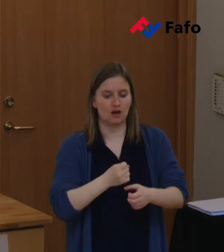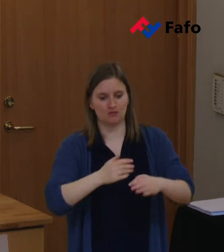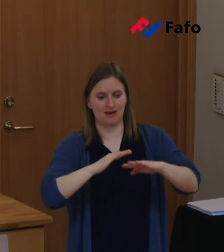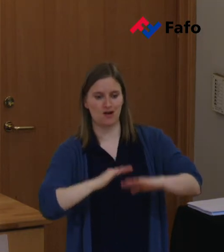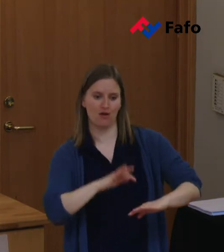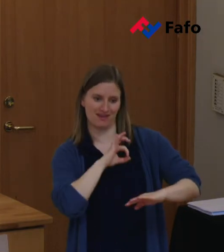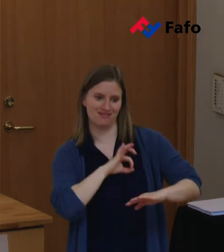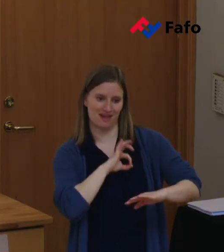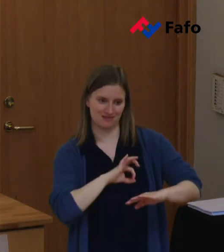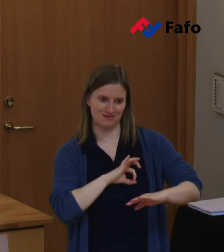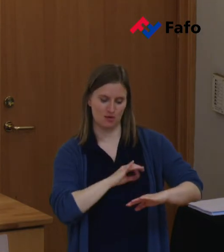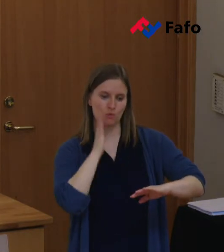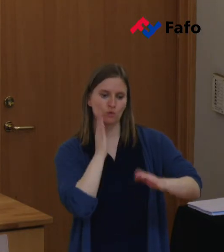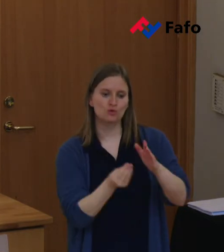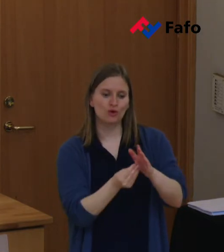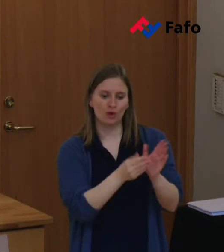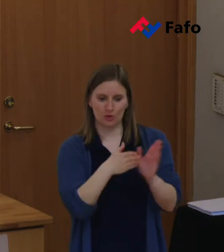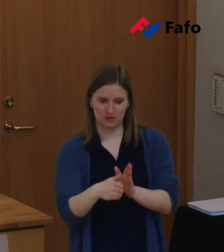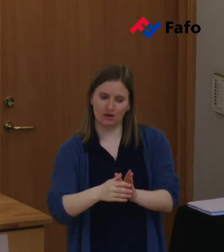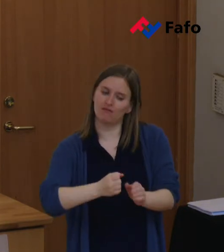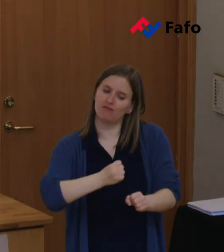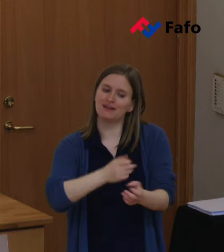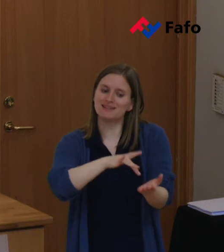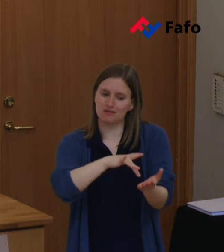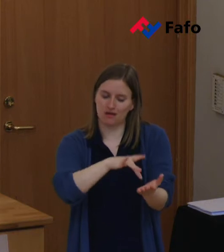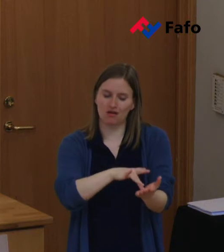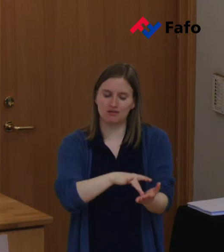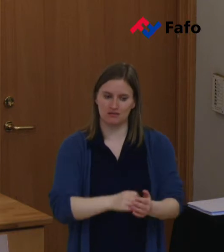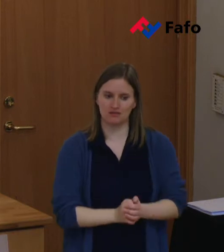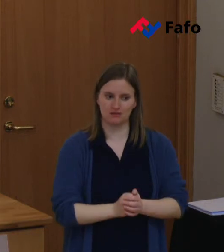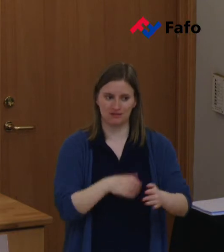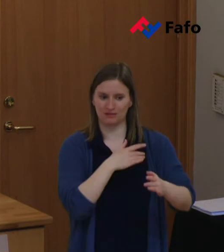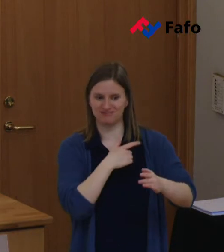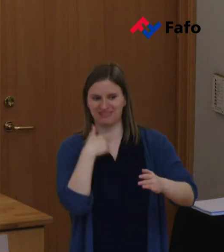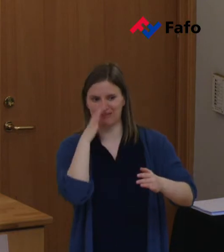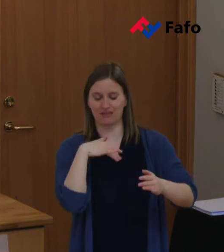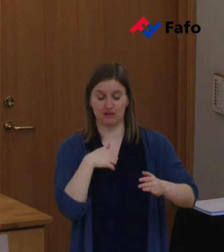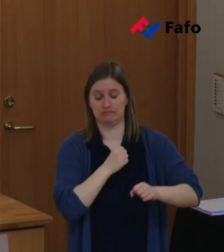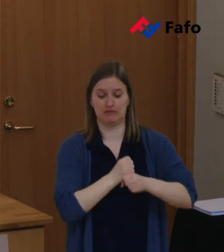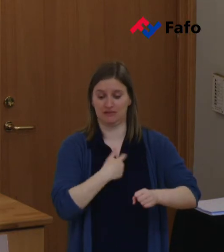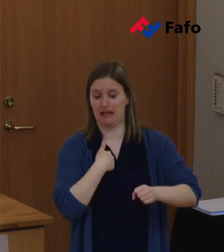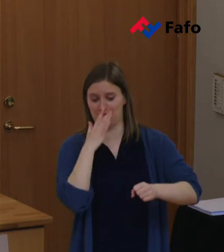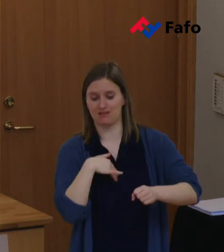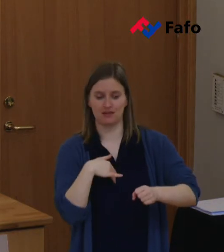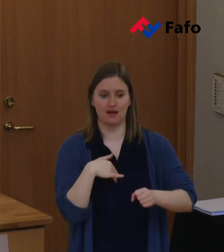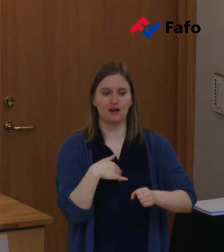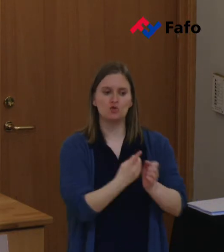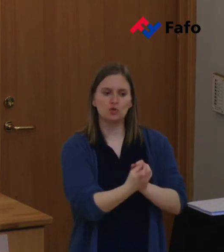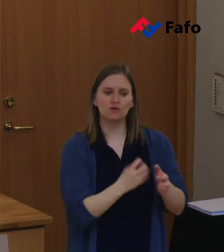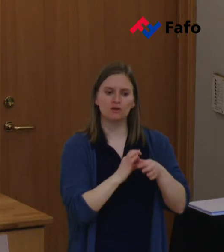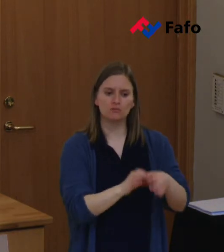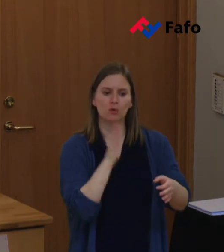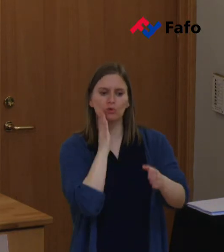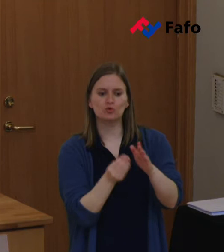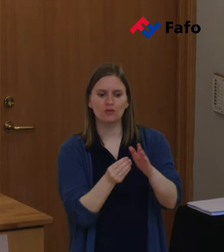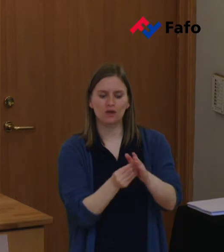her jo bostøtteordningen kjempesentral. Og vi vet sikkert alle, i hvert fall jeg vet det, at det utfordringer knyttet til bostøtte, og at vi